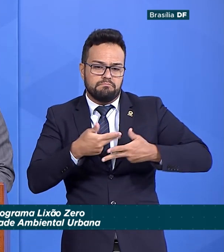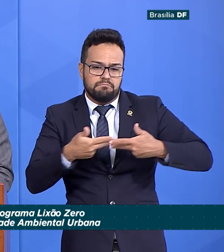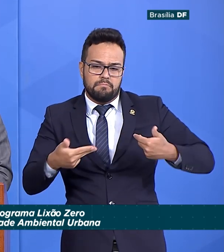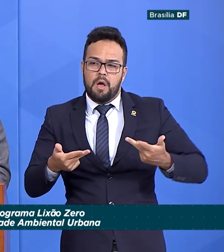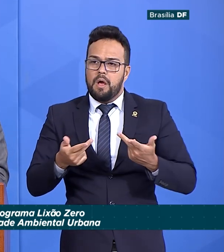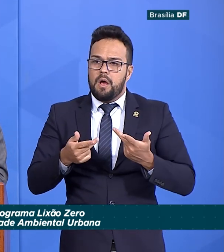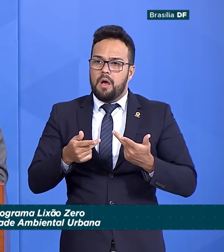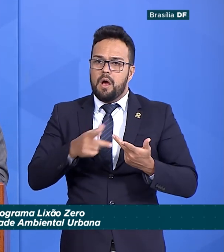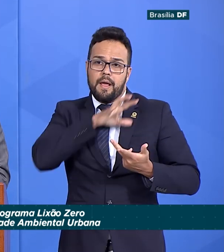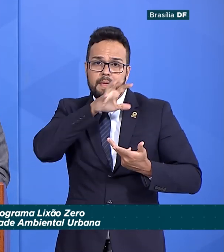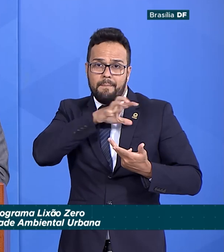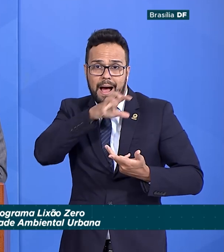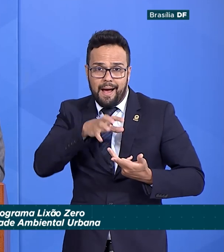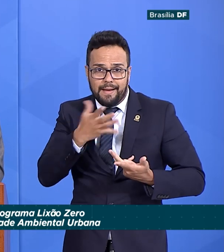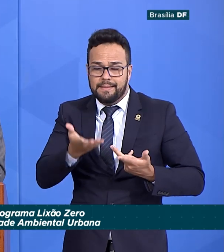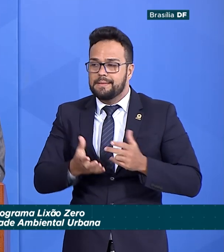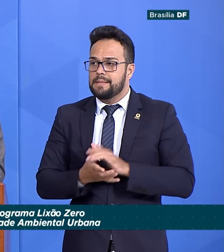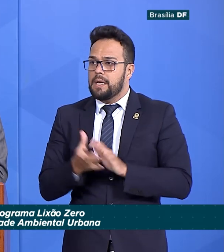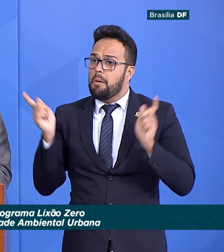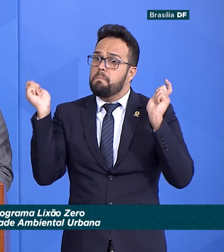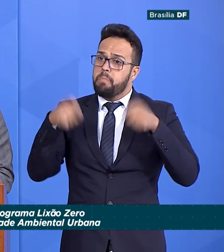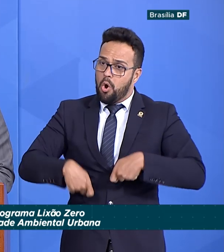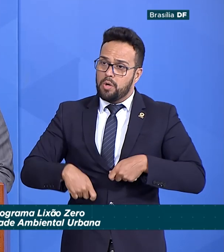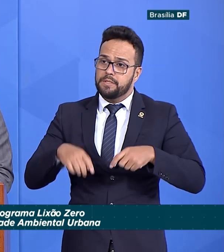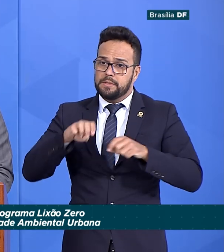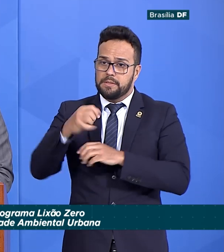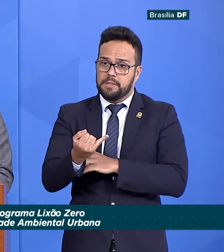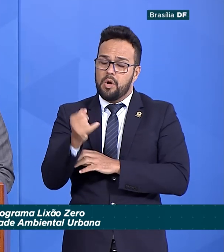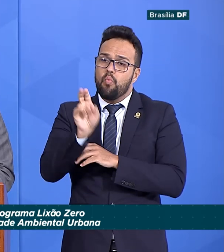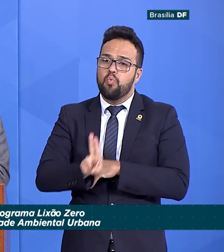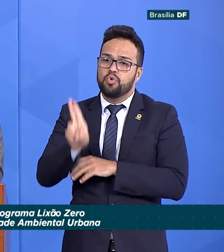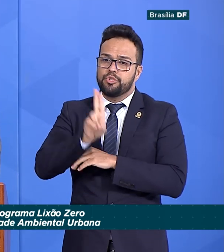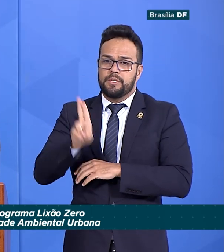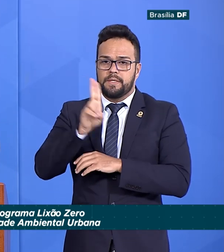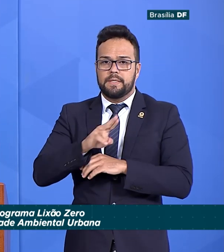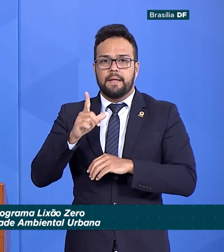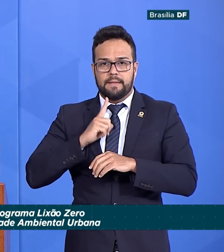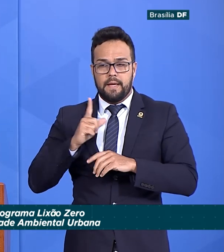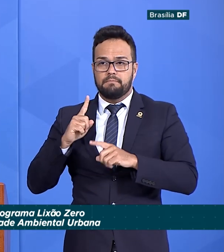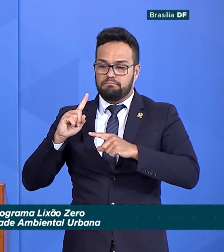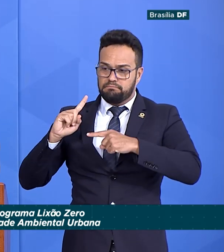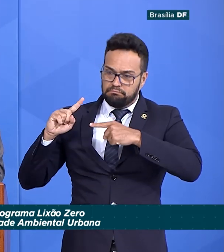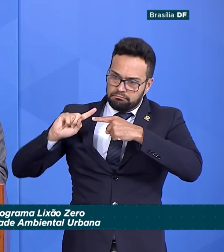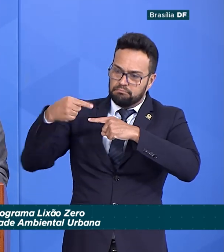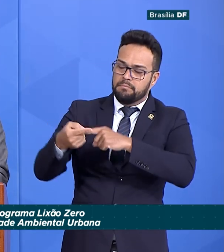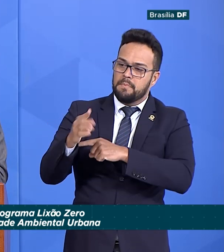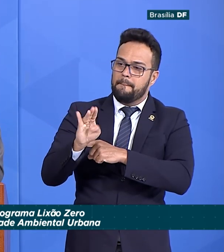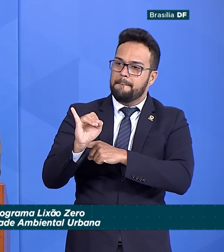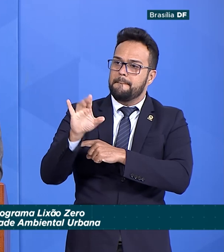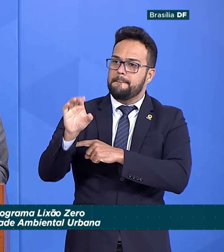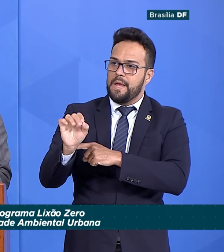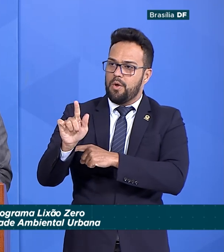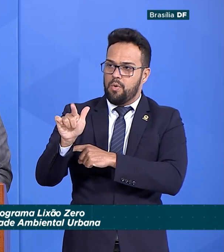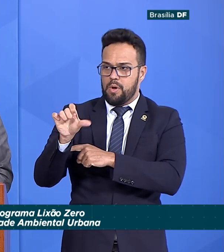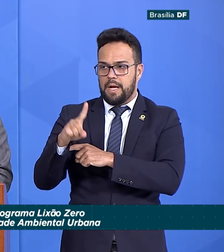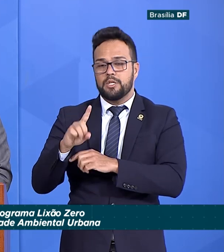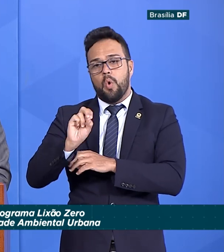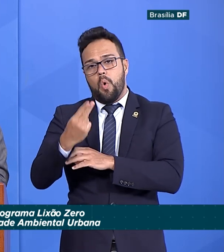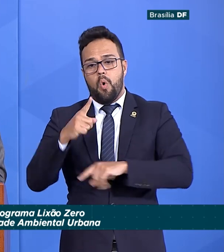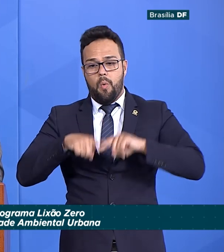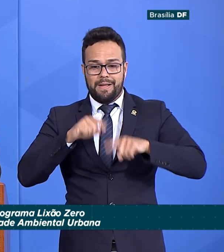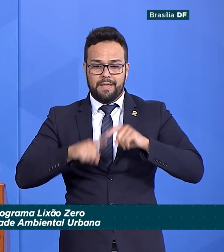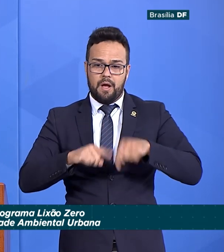resíduos animais, ele pode e deve ser utilizado para geração de biogás e depois material orgânico que ajuda a adubar